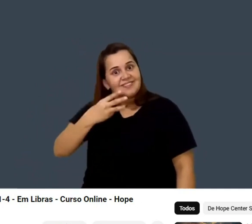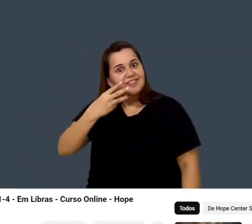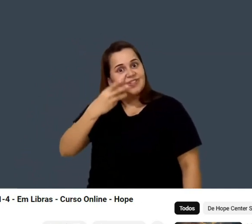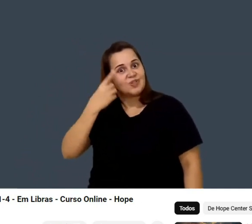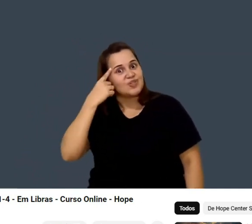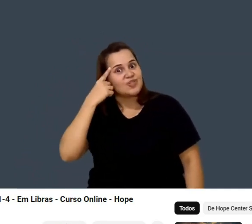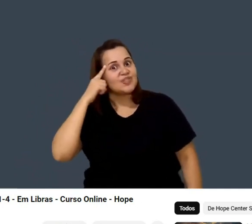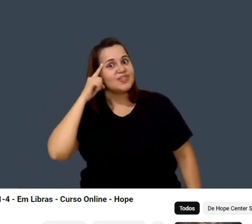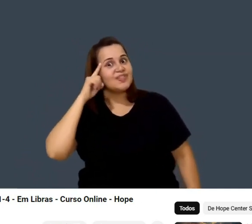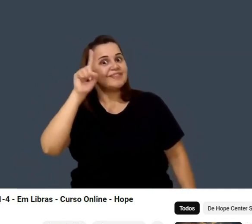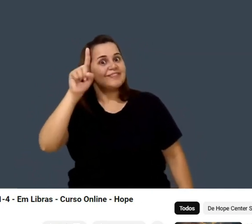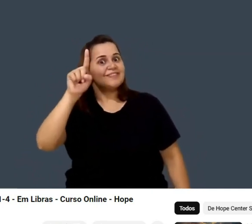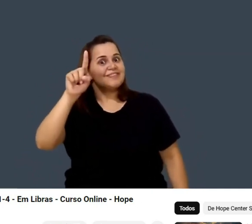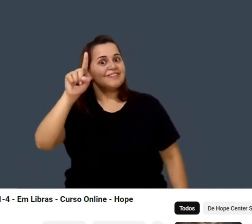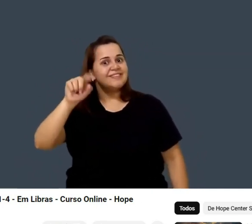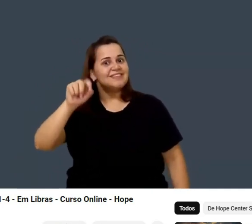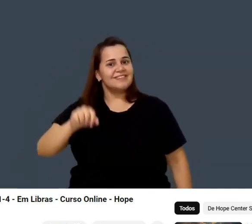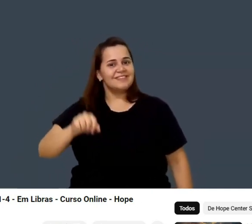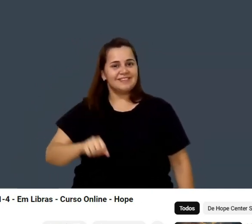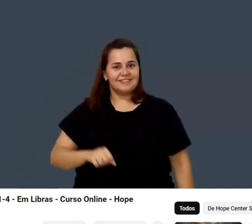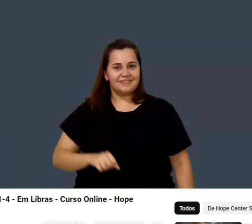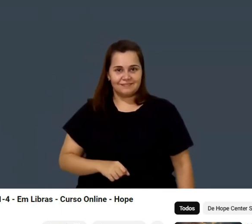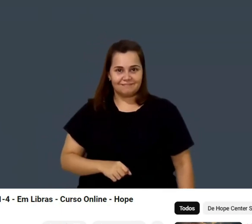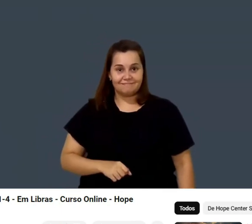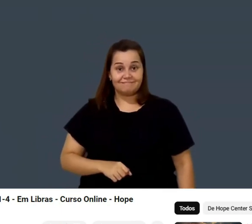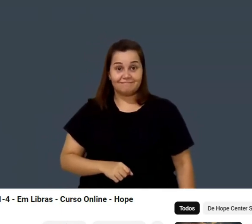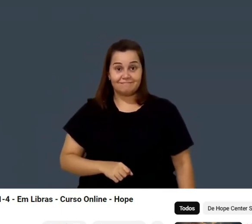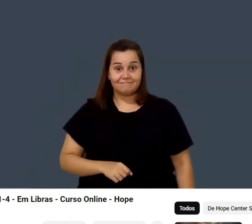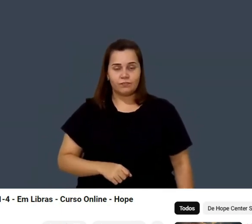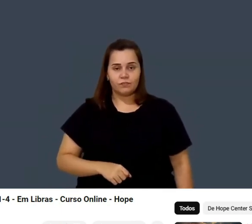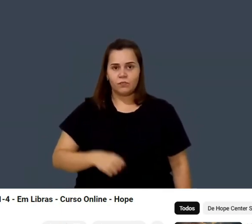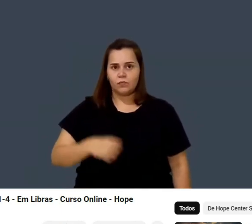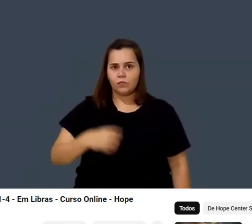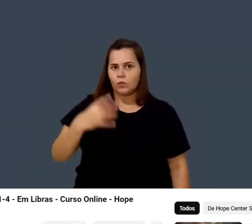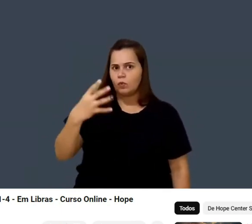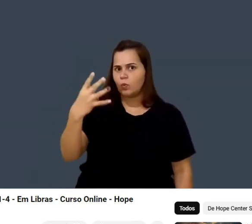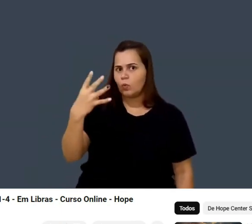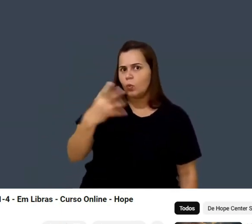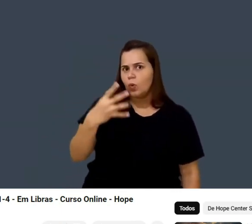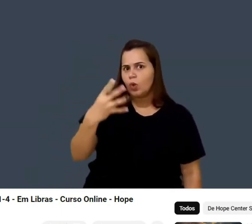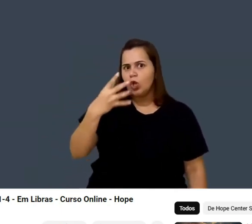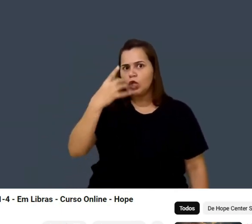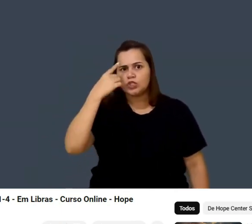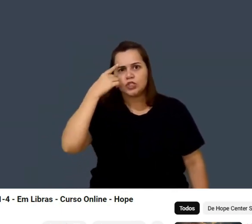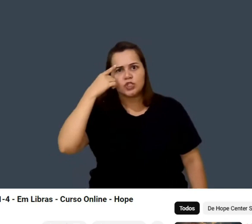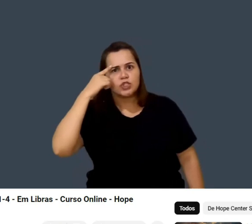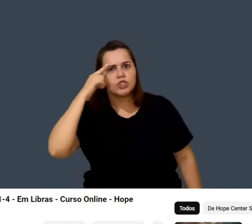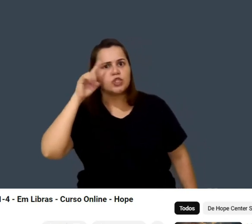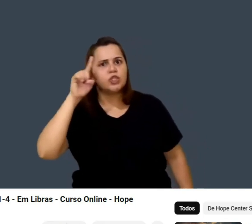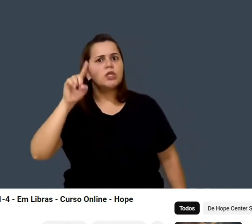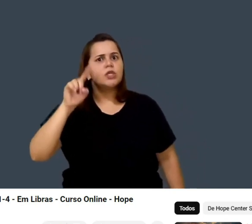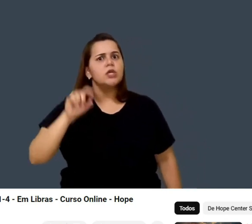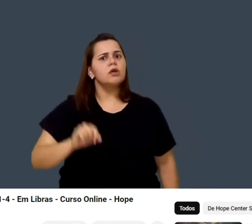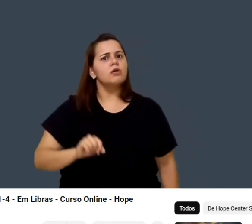e o anoitecer. E no quarto dia, agora, o que Deus fez? No